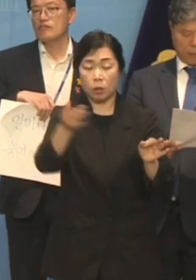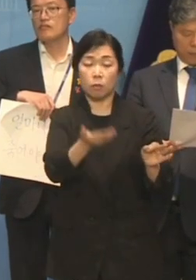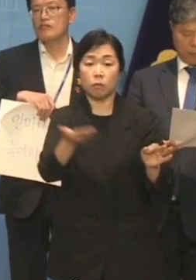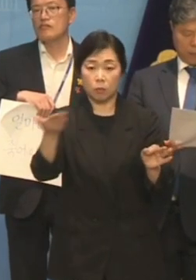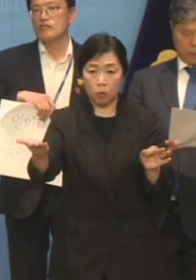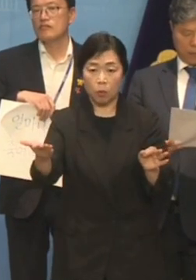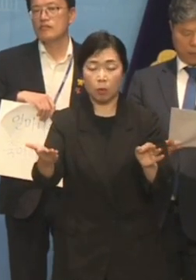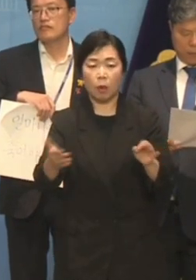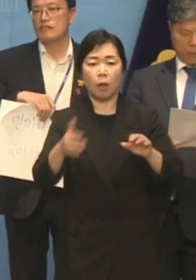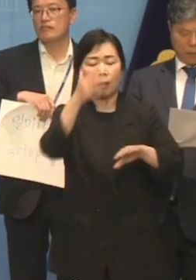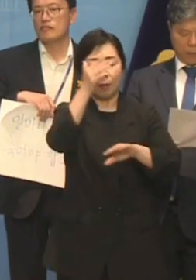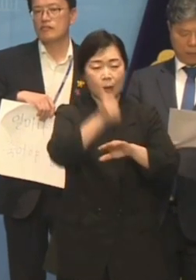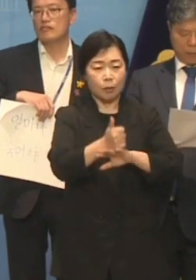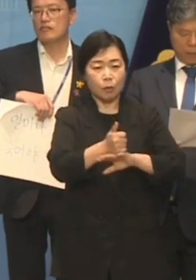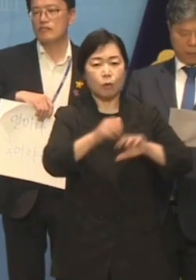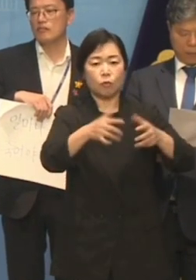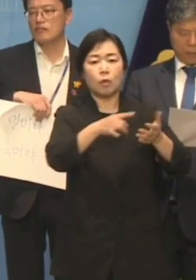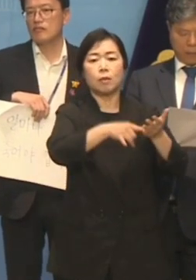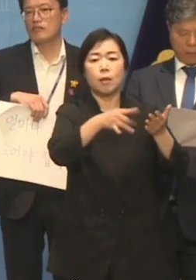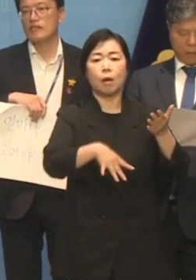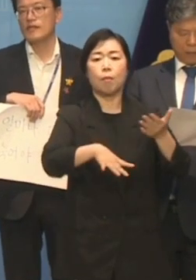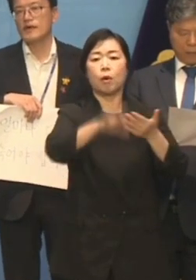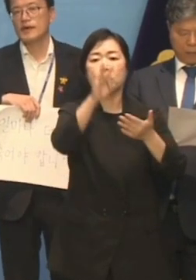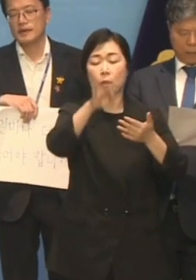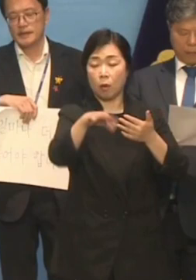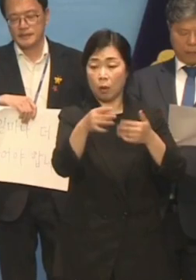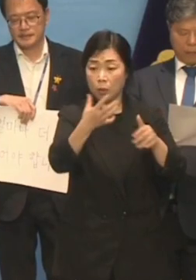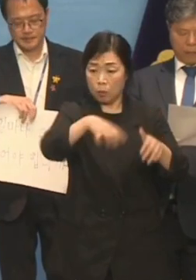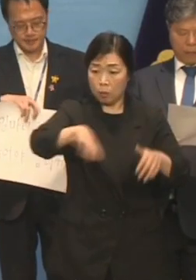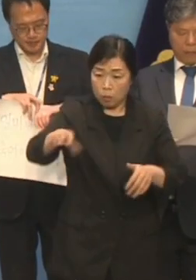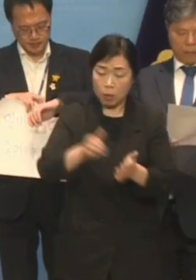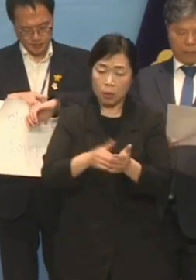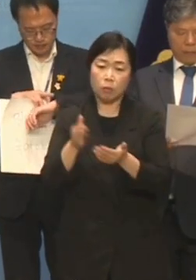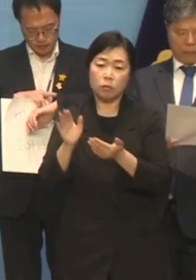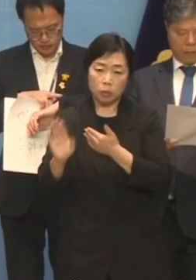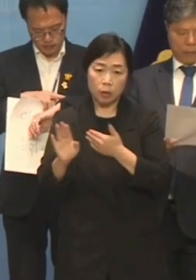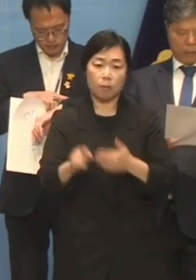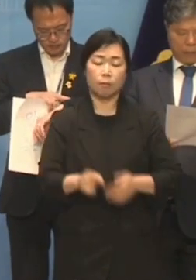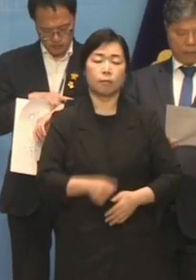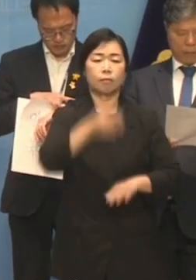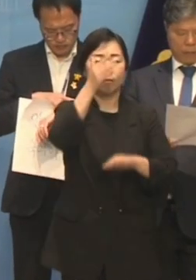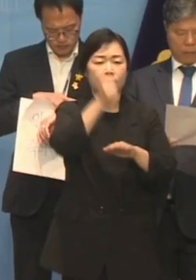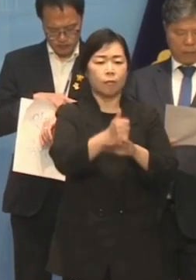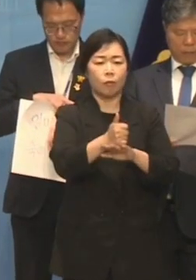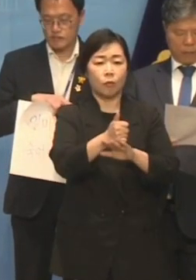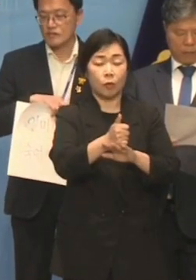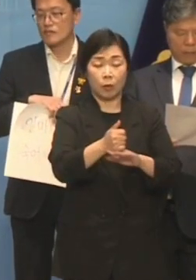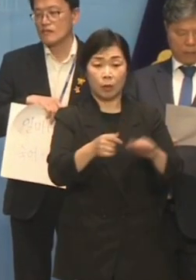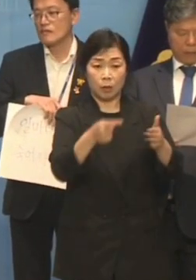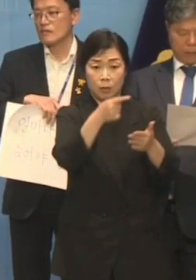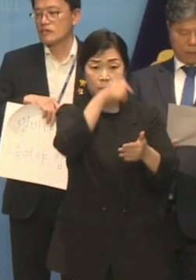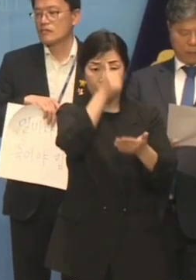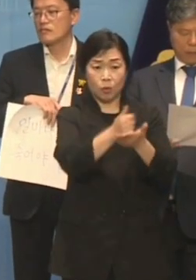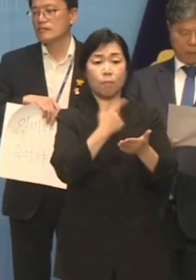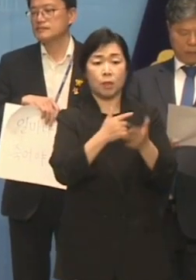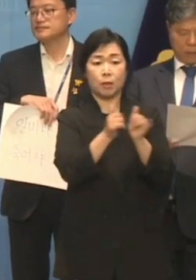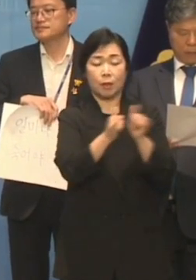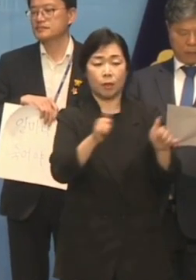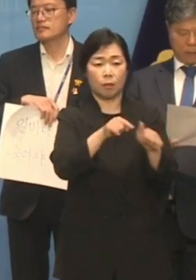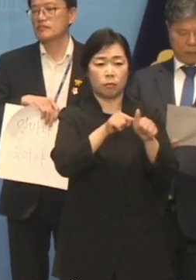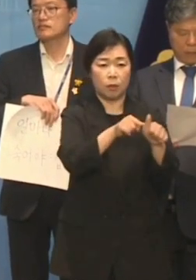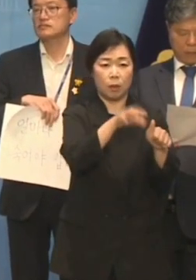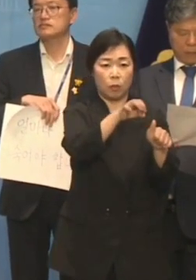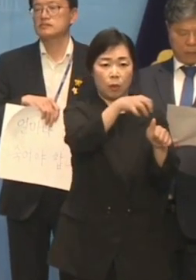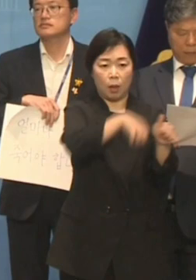구매하고 국세 등 우선 채권의 안분과 선순위 근저당권 대의 등 실질적인